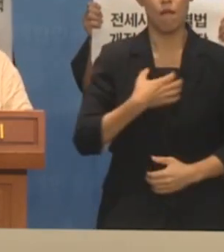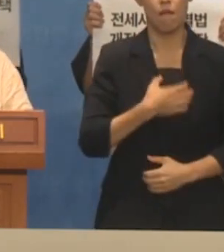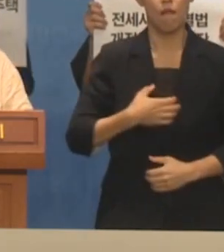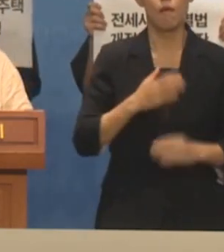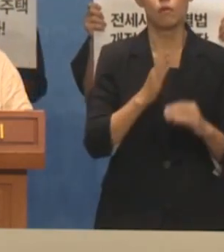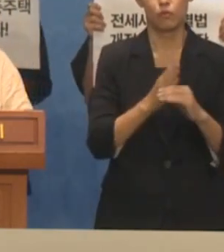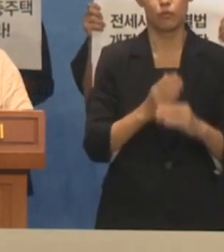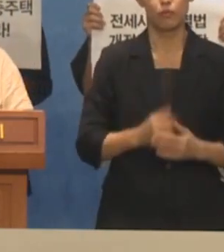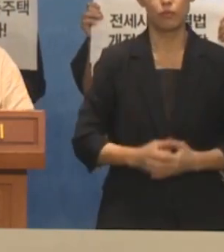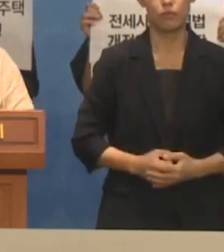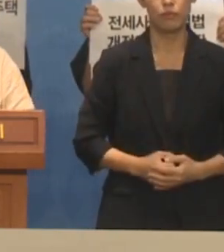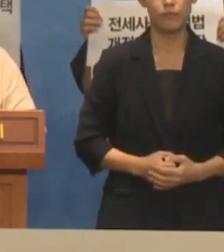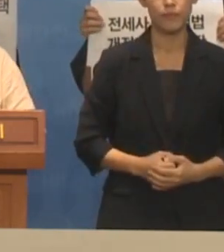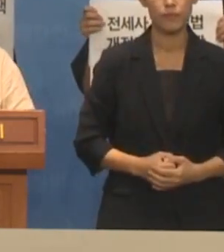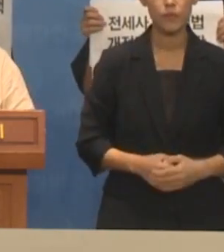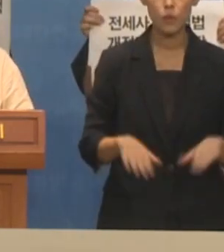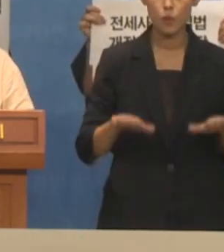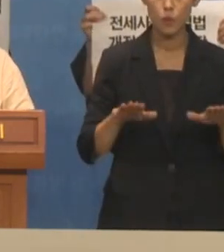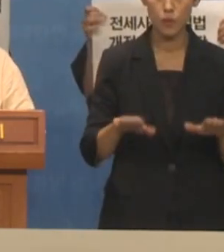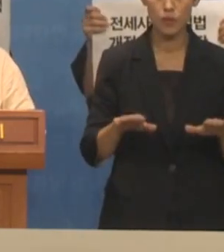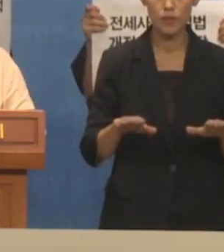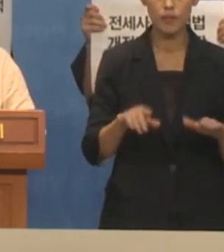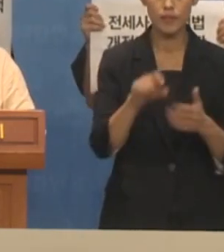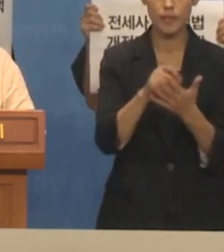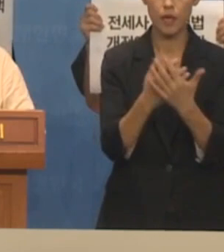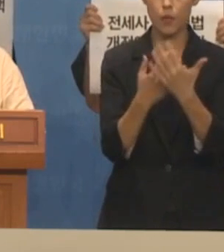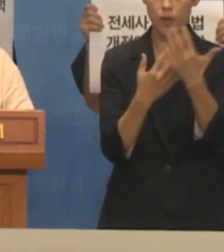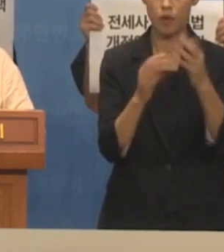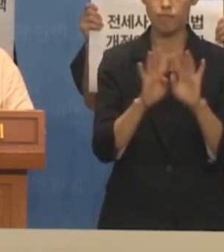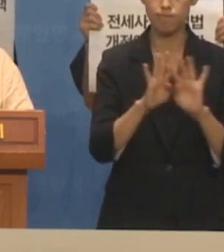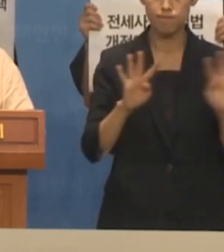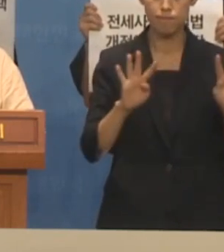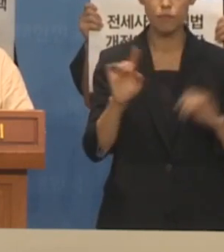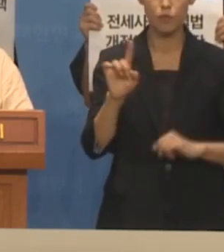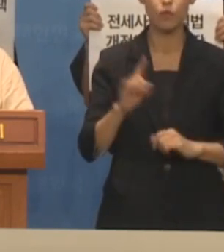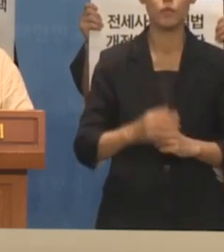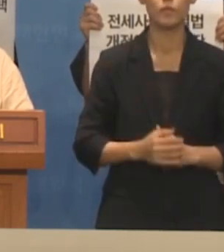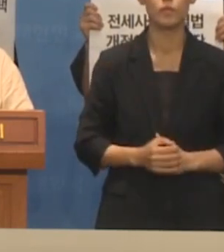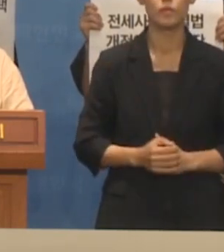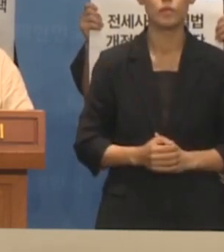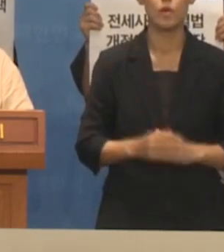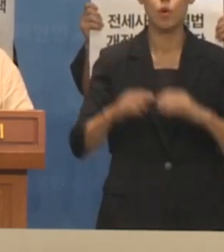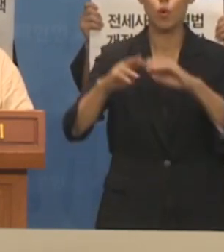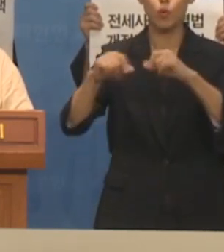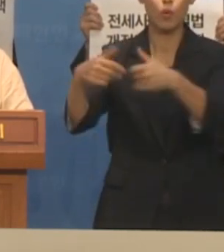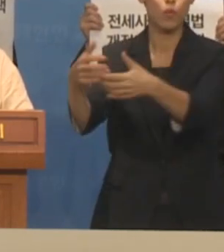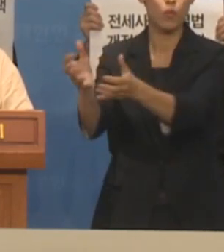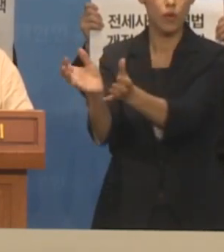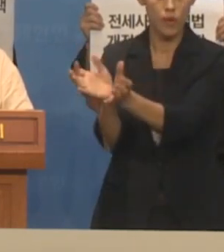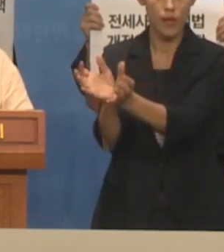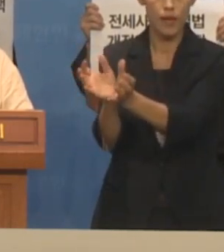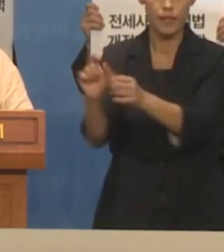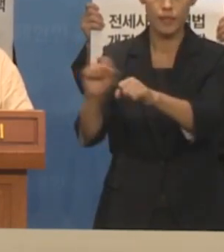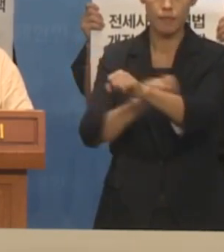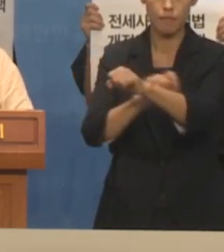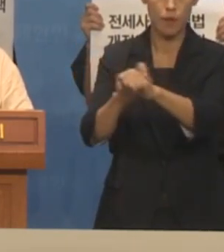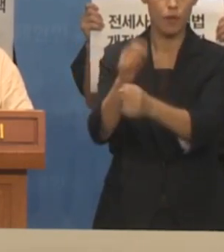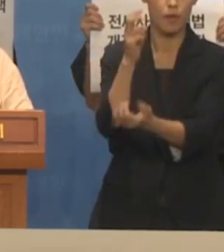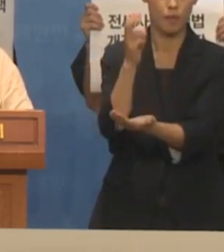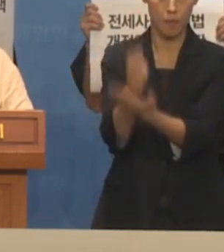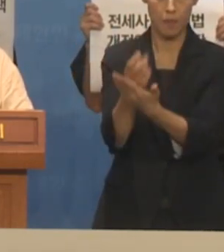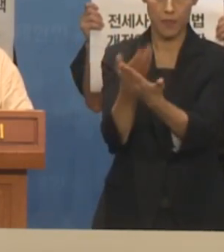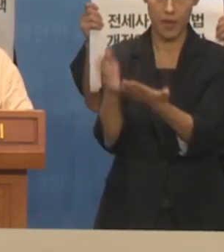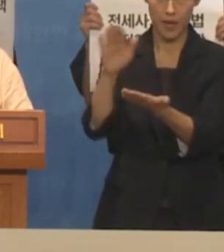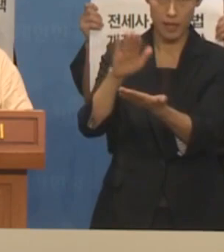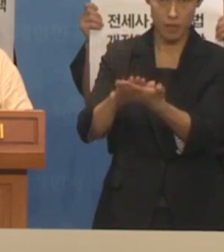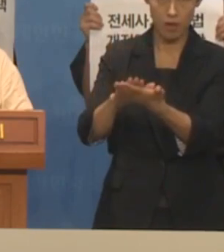커지고 있습니다. 오늘 기자회견은 내일 열리는 국토교통위원회의 특별법 제정안